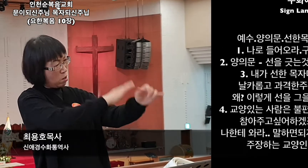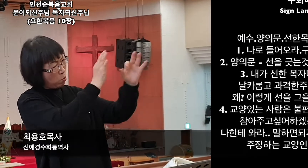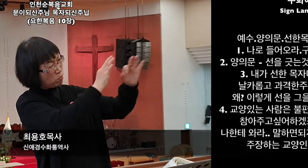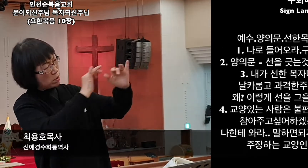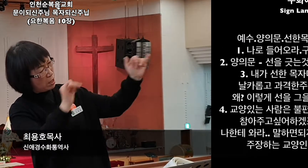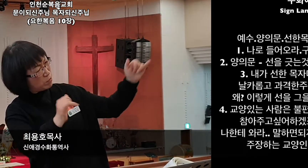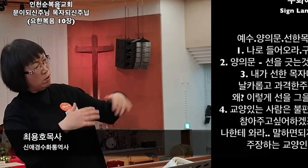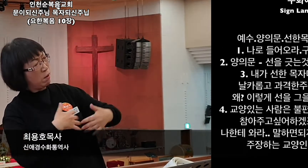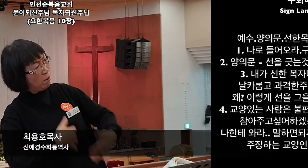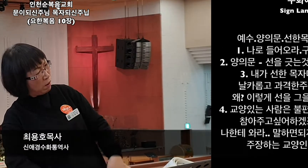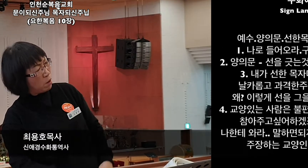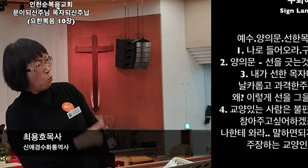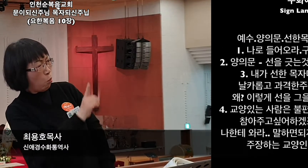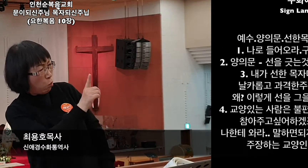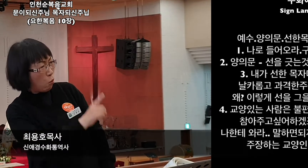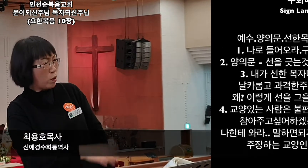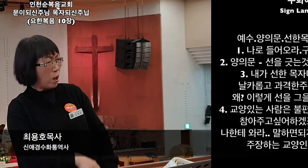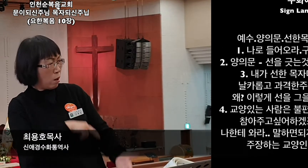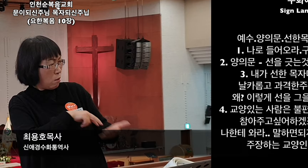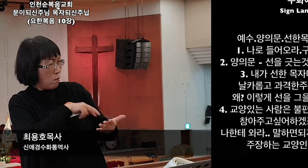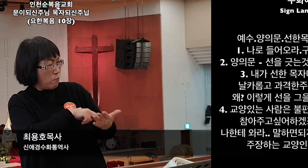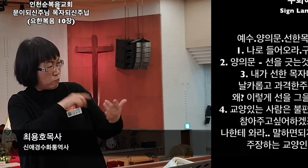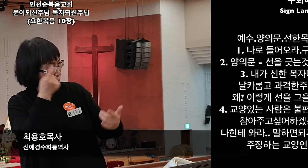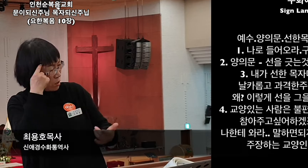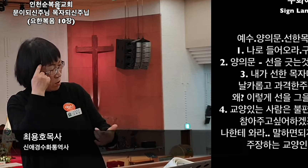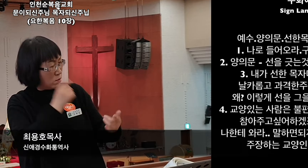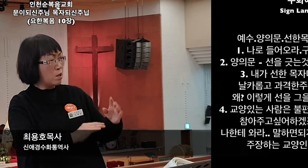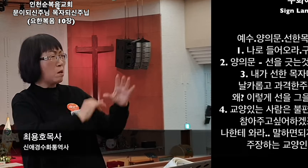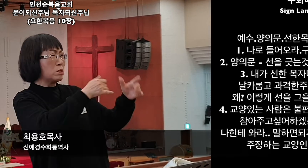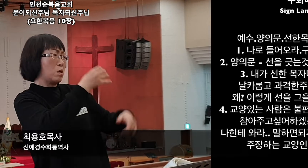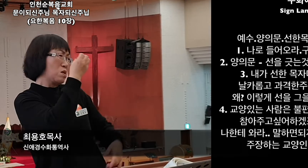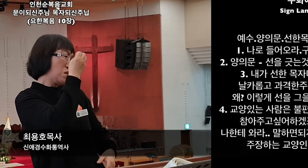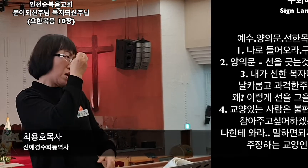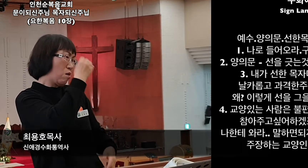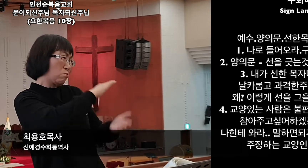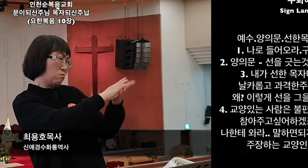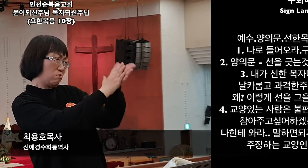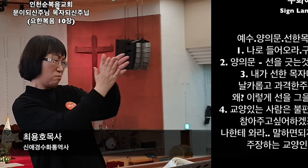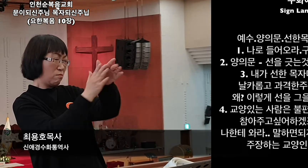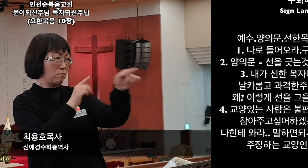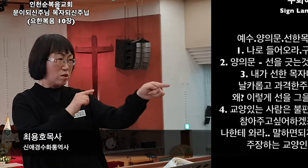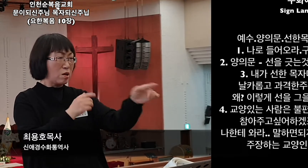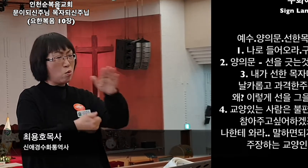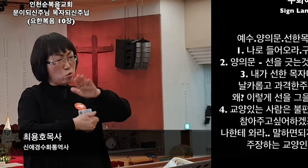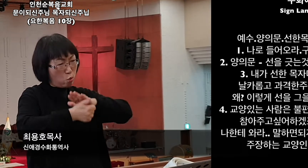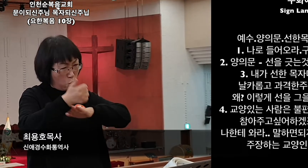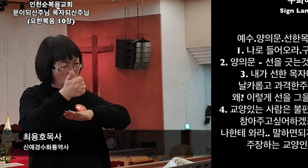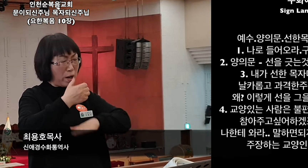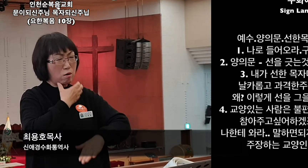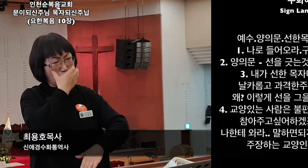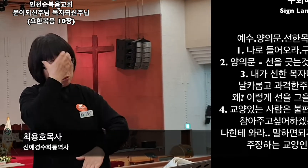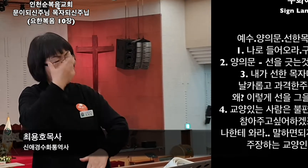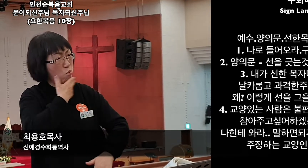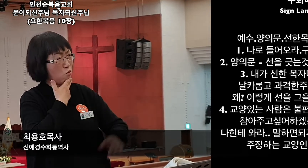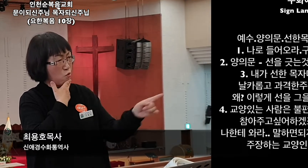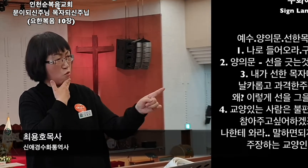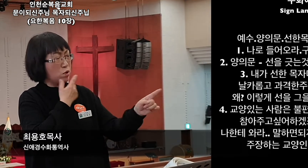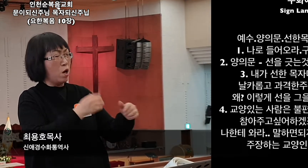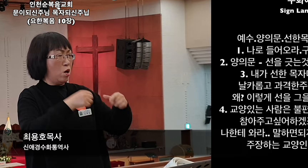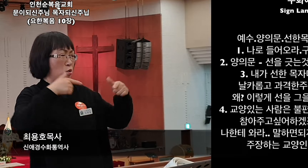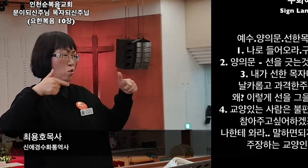사람들은 지쳐갑니다. 삶이 이상해요. 세상은 이상한 곳이 되어버리는 것 같아요. 소망을 꿈꿀 수 없고